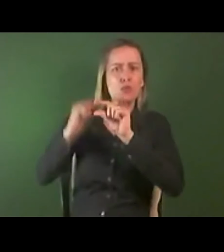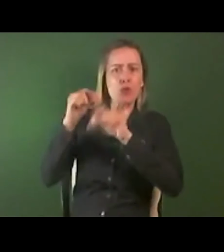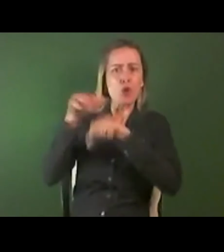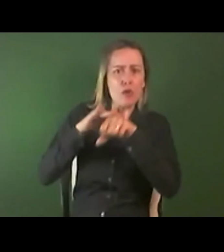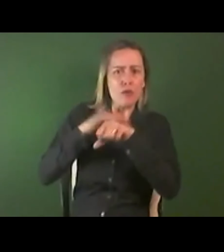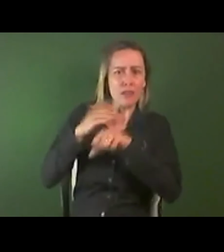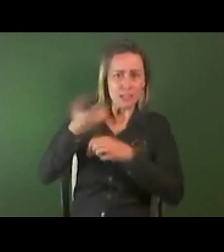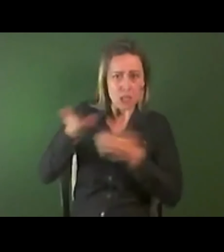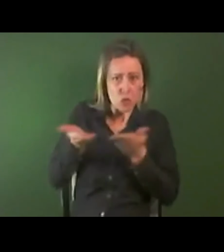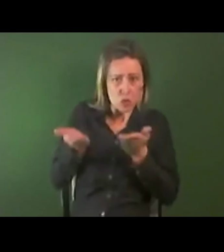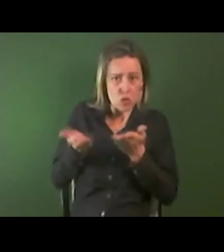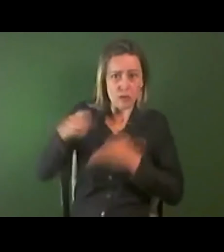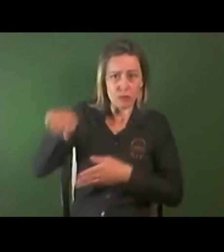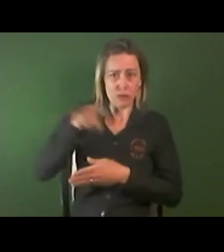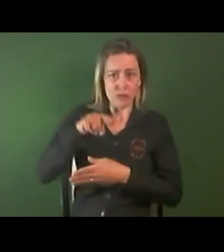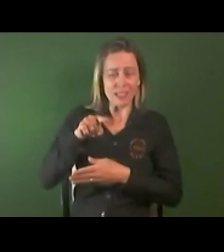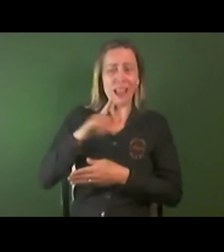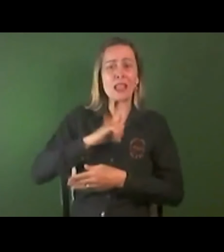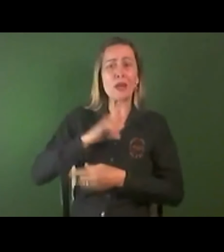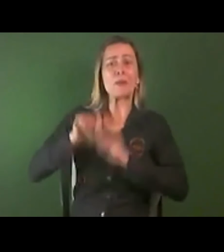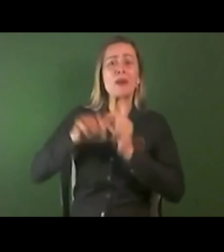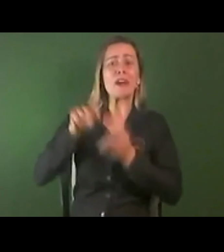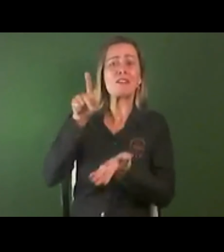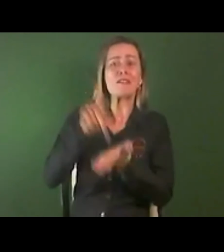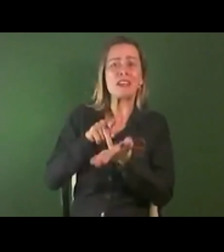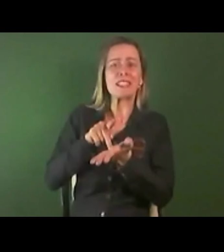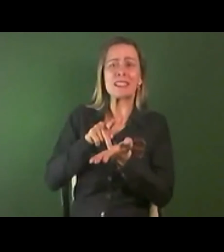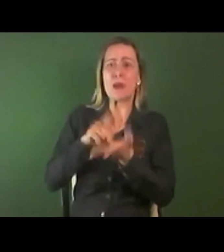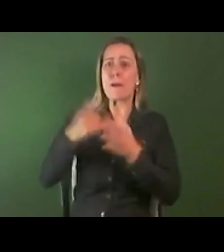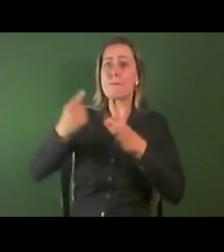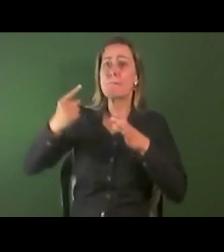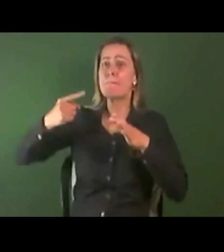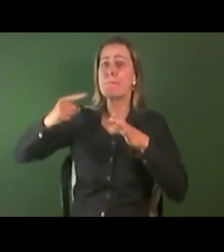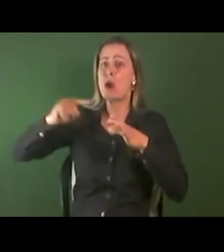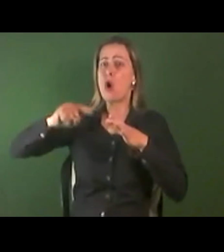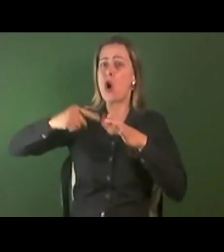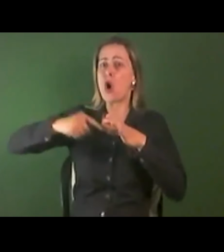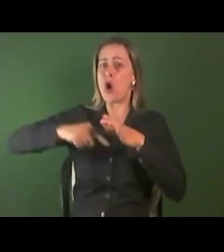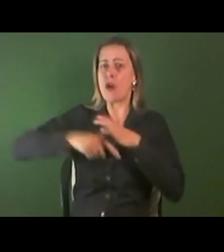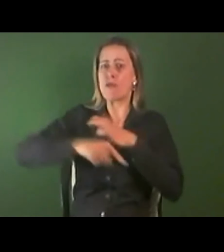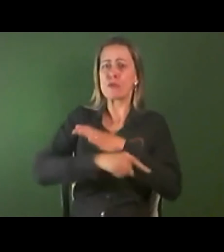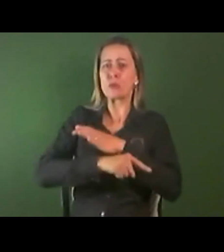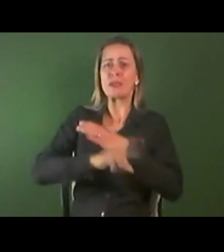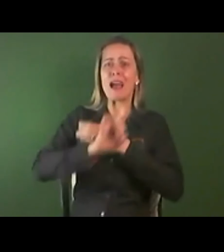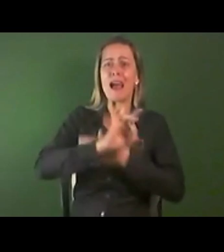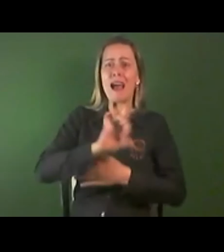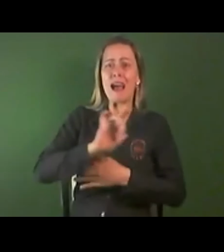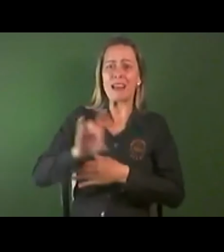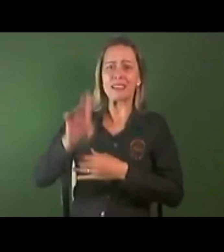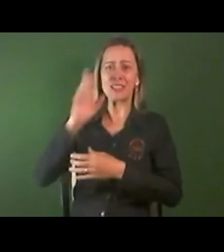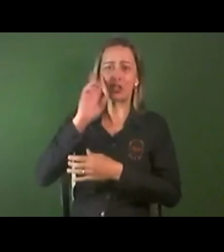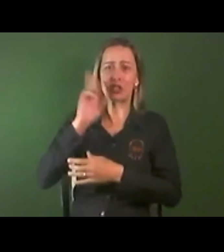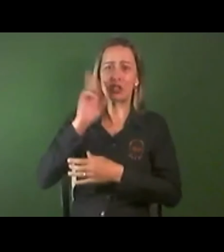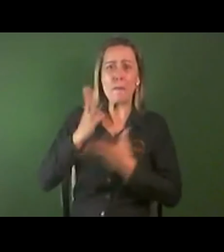vocês, existe, na verdade, um verdadeiro abismo, um buraco monstruoso por baixo de cada uma dessas coisas.